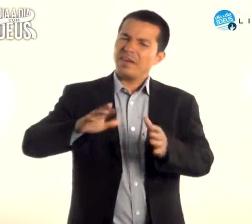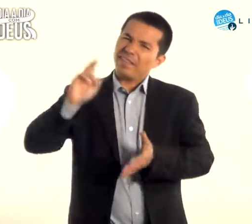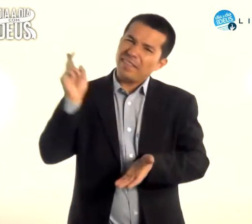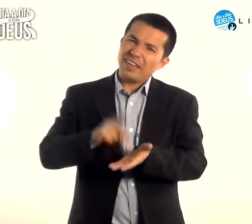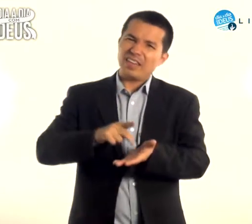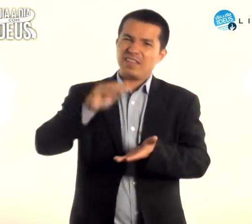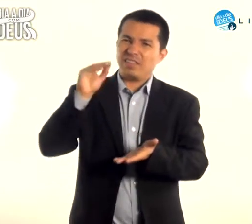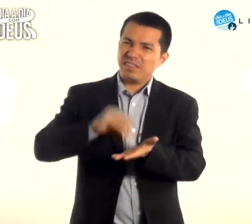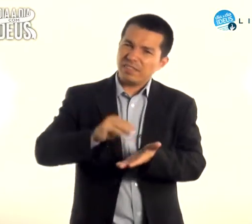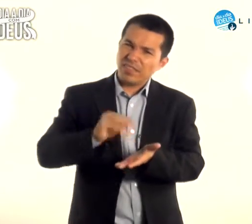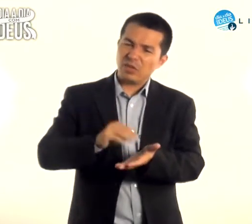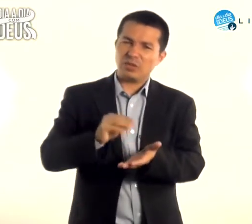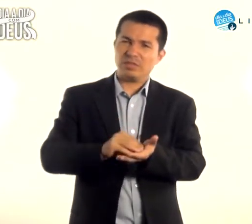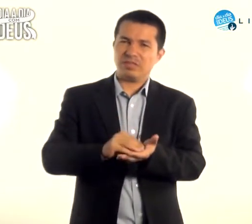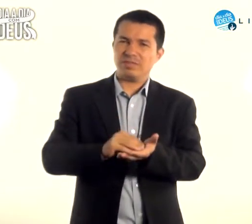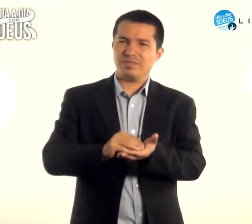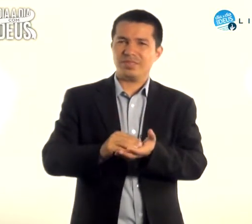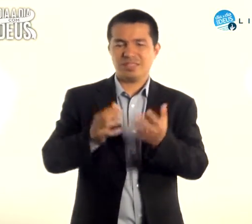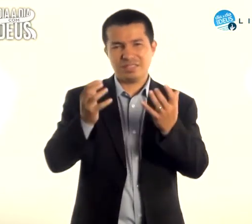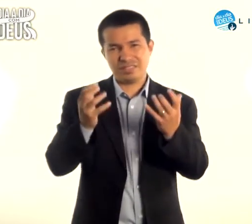verdadeiras alegrias que Deus tem para nós.